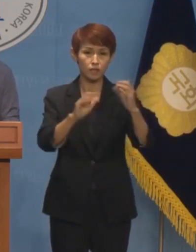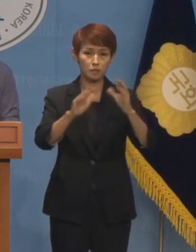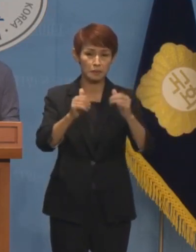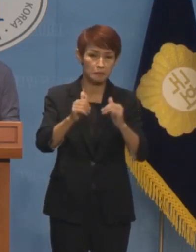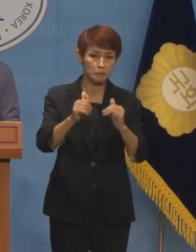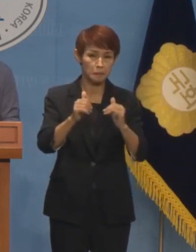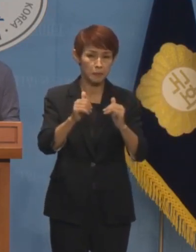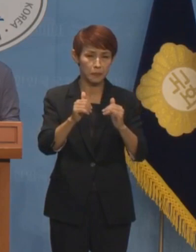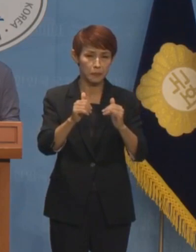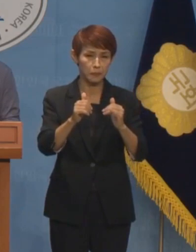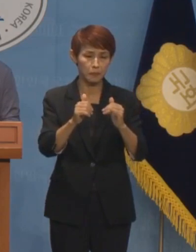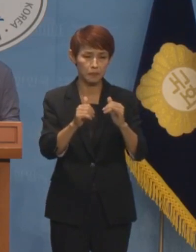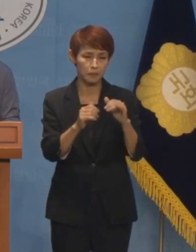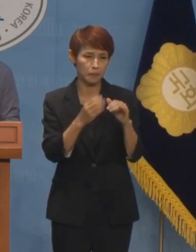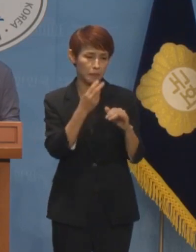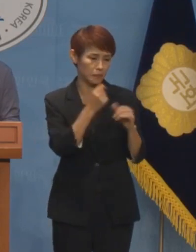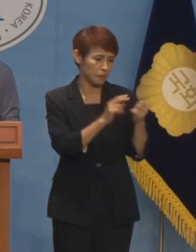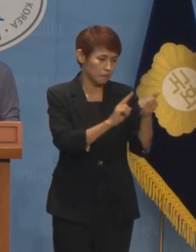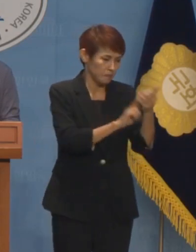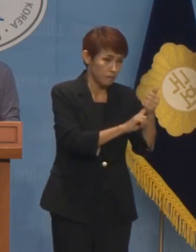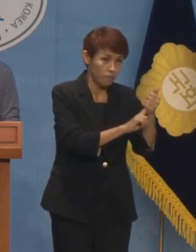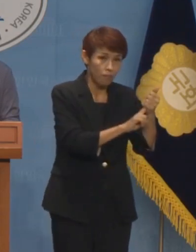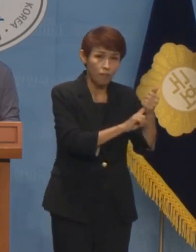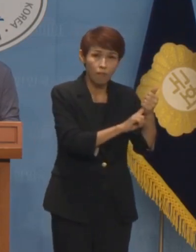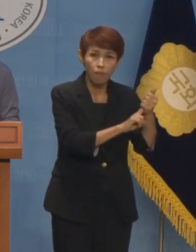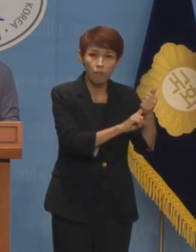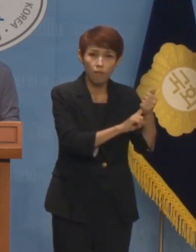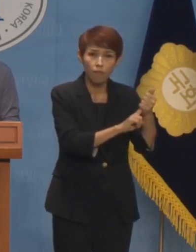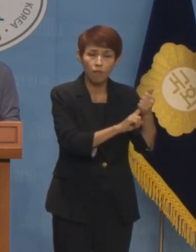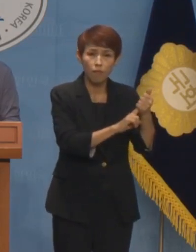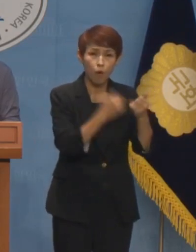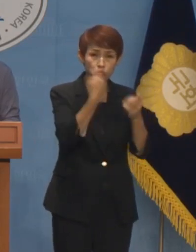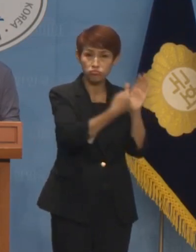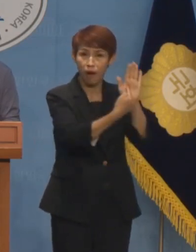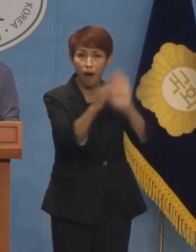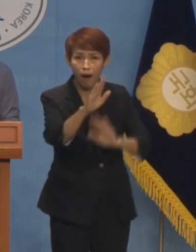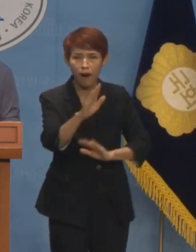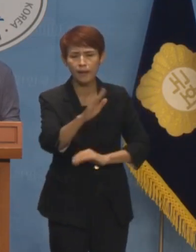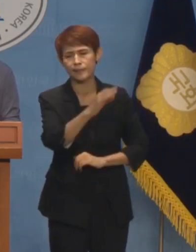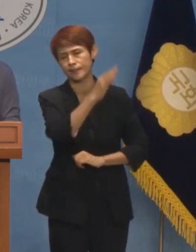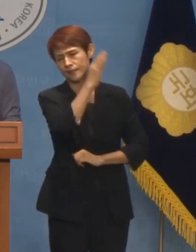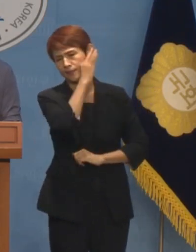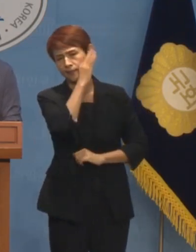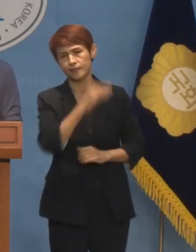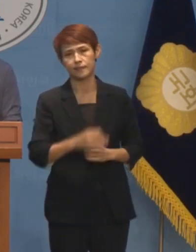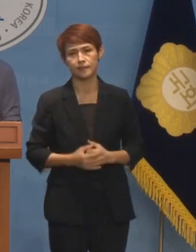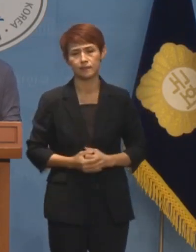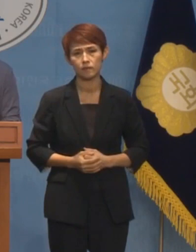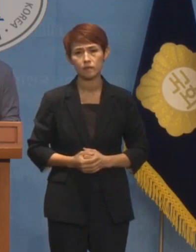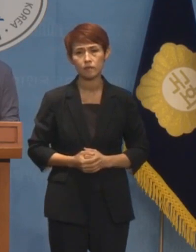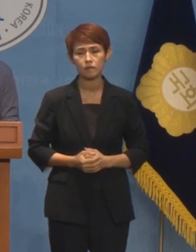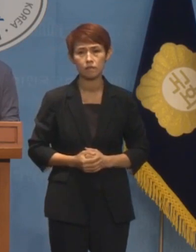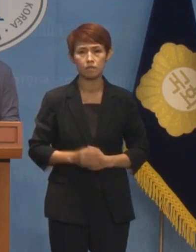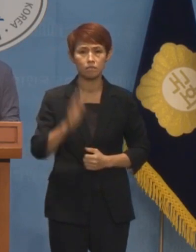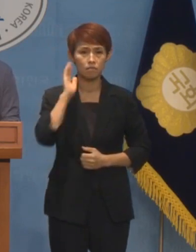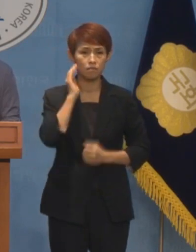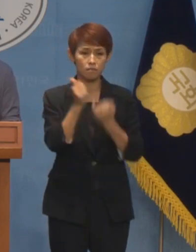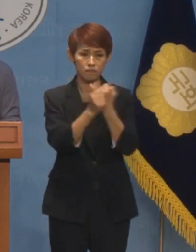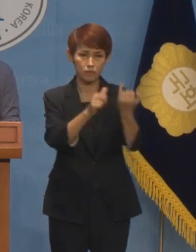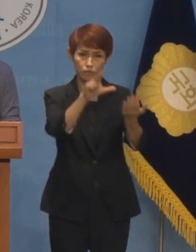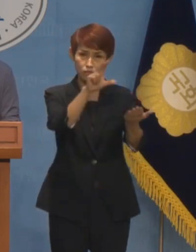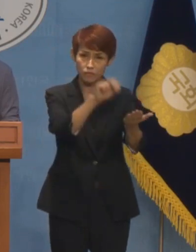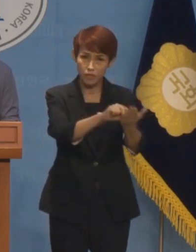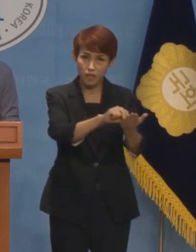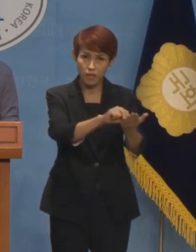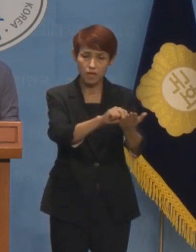피해 반복적으로 잠수를 타는 것도 참으로 낯뜨거운 일입니다. 김건희 리스크는